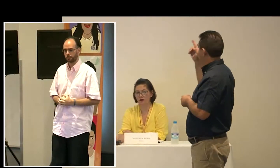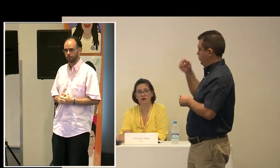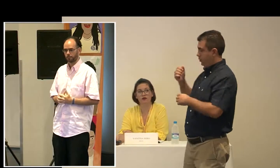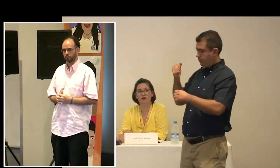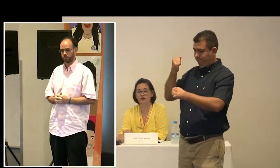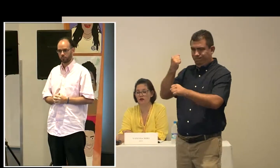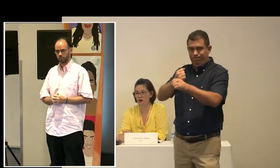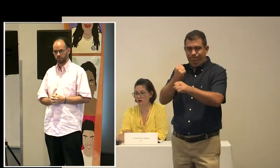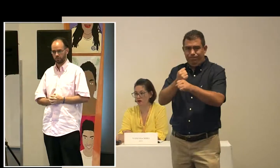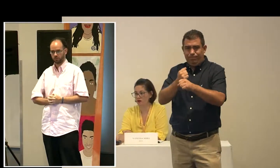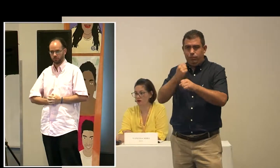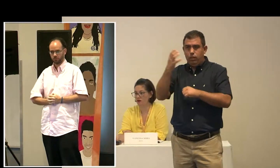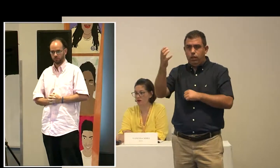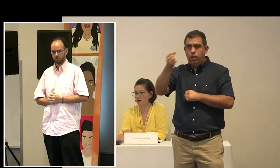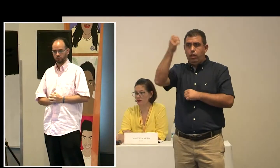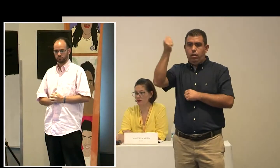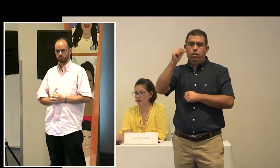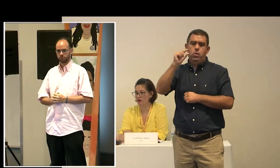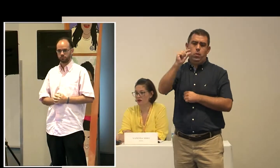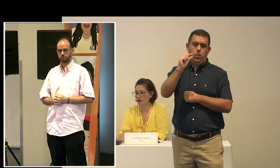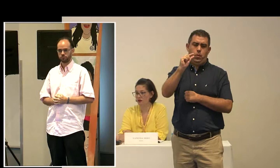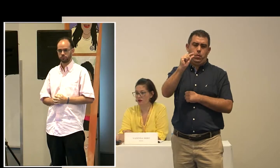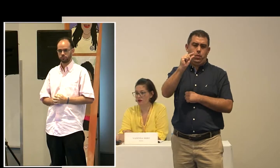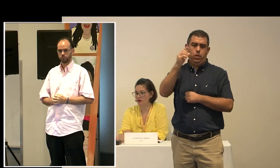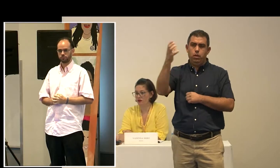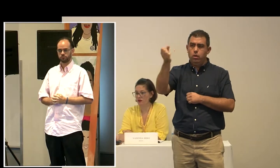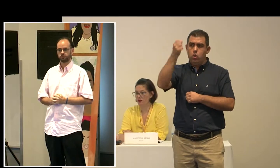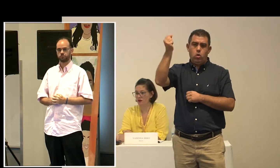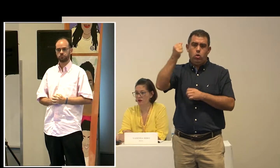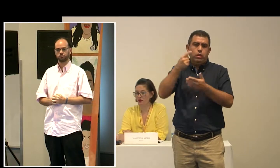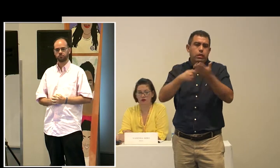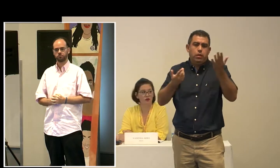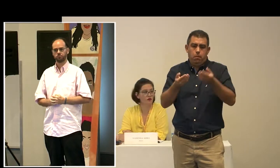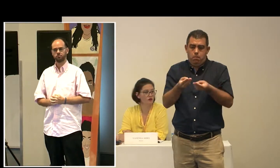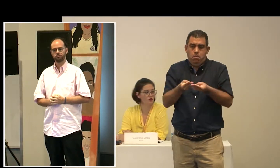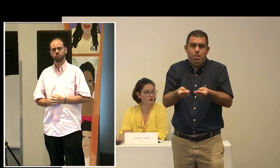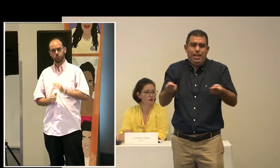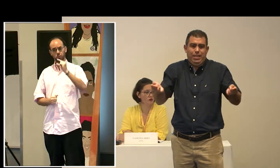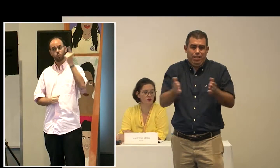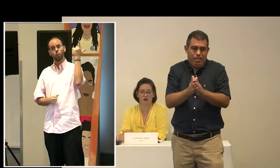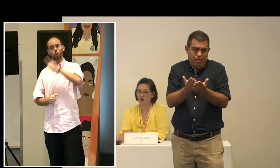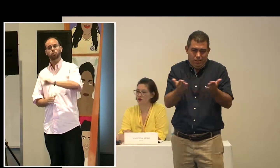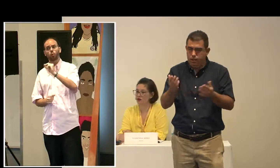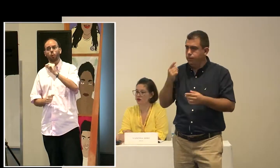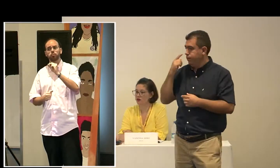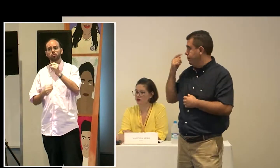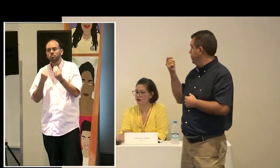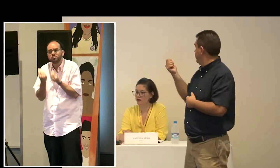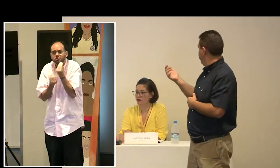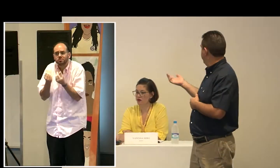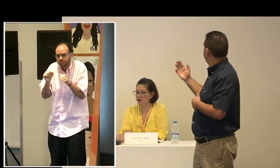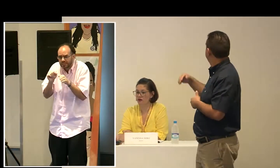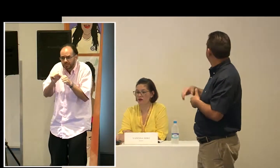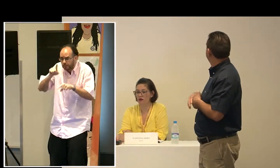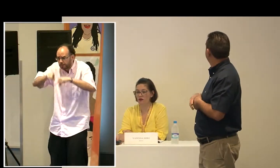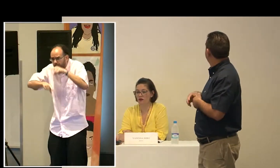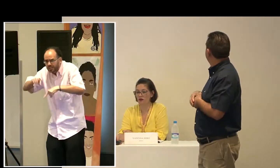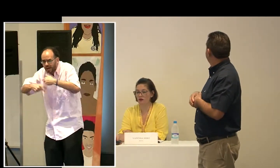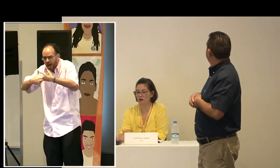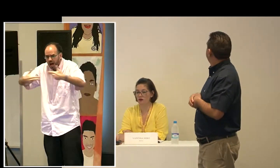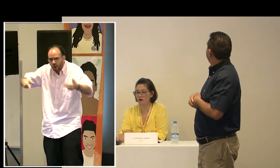com os nossos próprios passos e levar a Bolívia, a comunidade surda da Bolívia, para um caminho melhor.